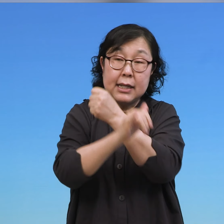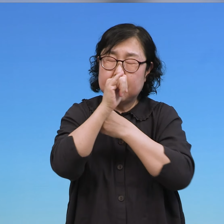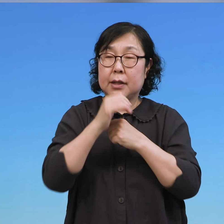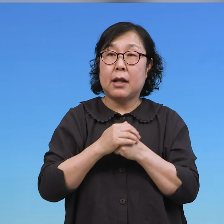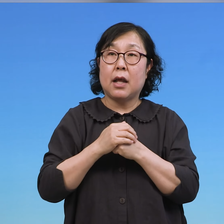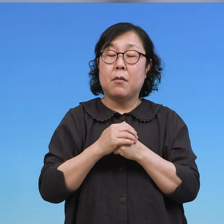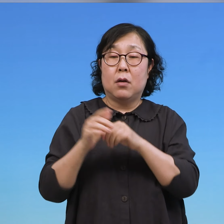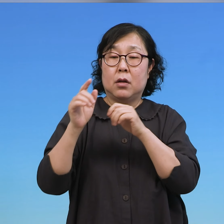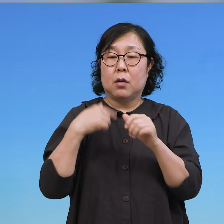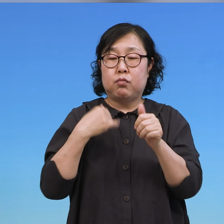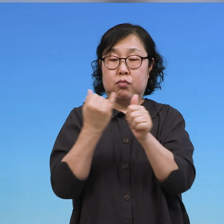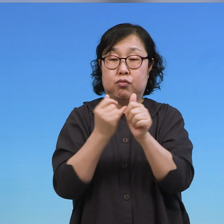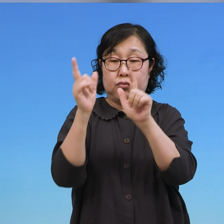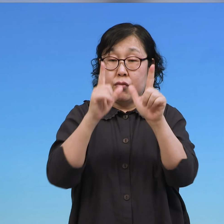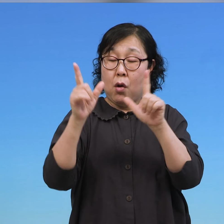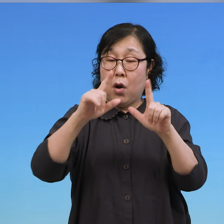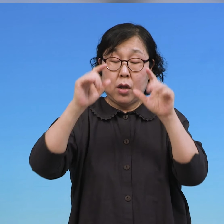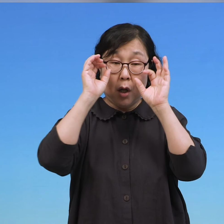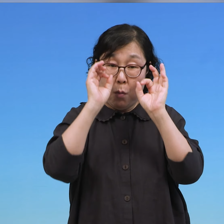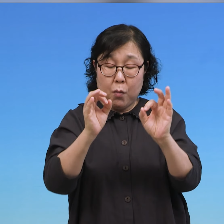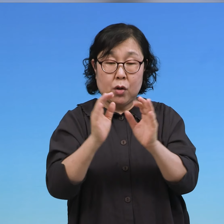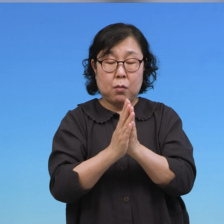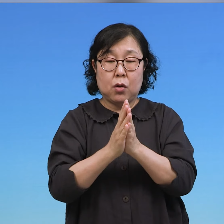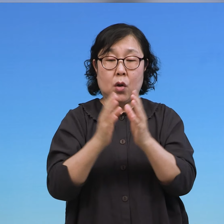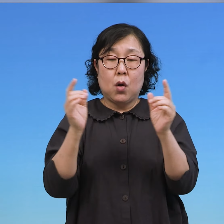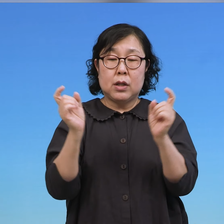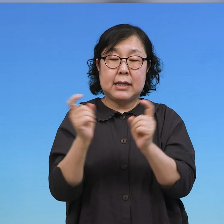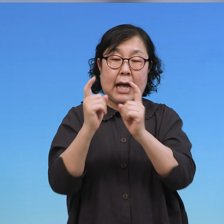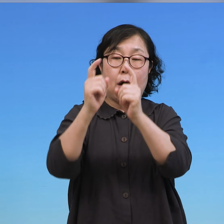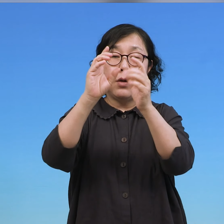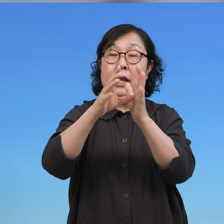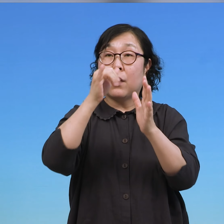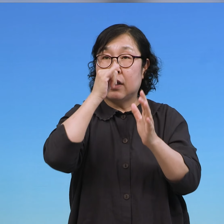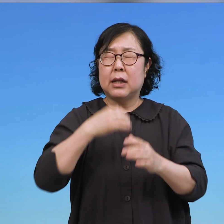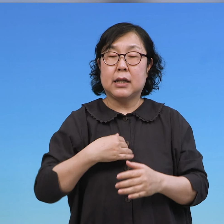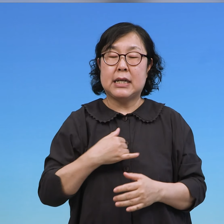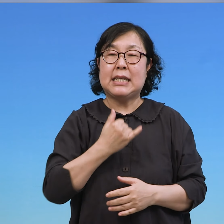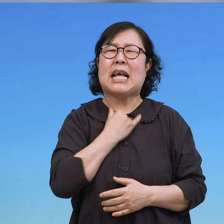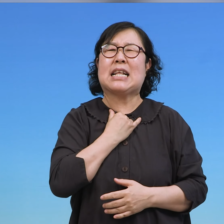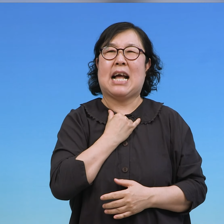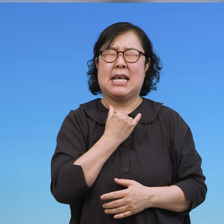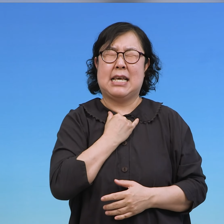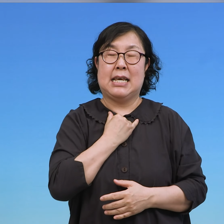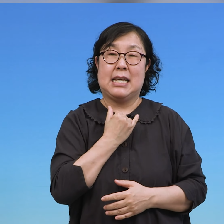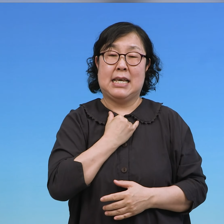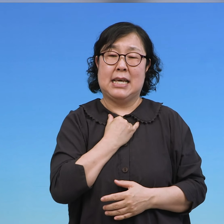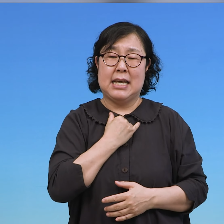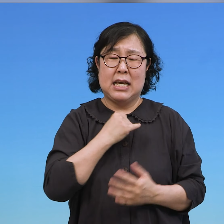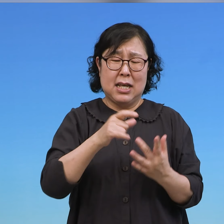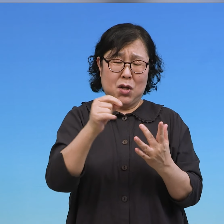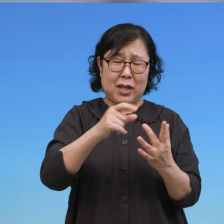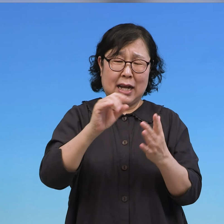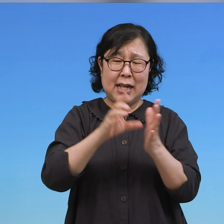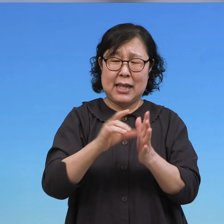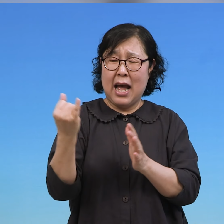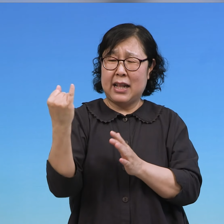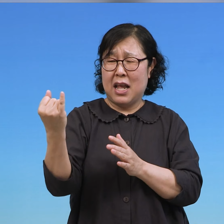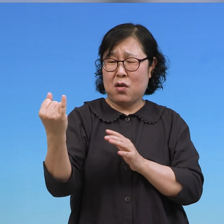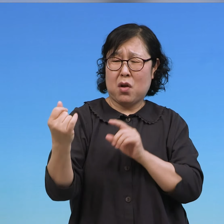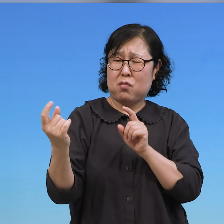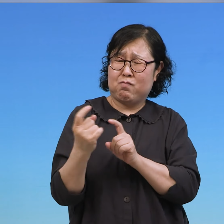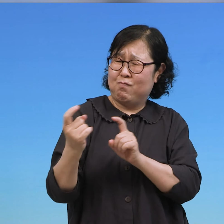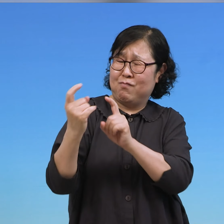살다 보면은 뭐 싸울 때도 있고 의견이 다를 때도 있고, 특히 이제 저는 뭐 넥타이 골라주는 거 막 그냥 급한데 아무거나 그냥